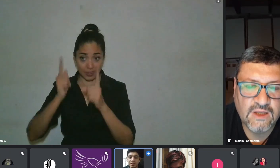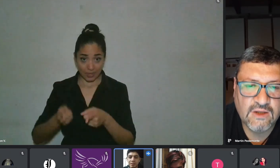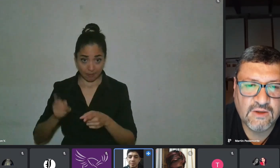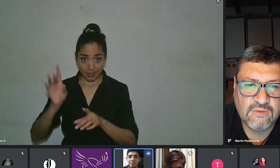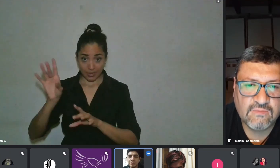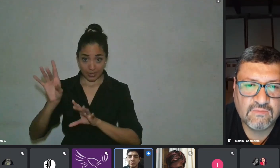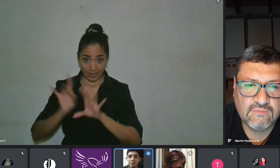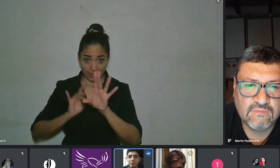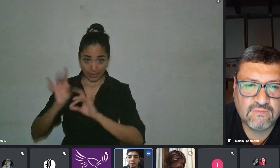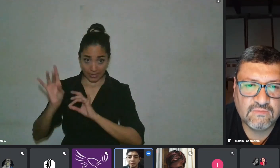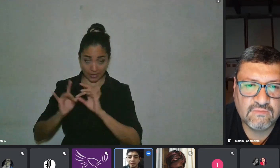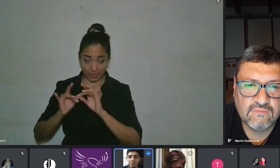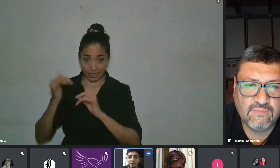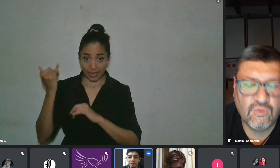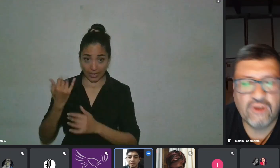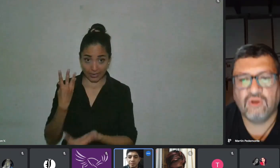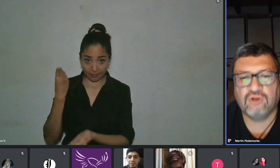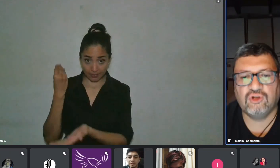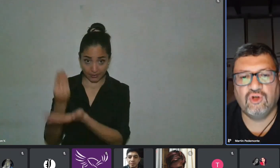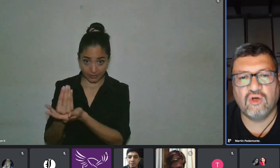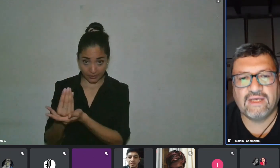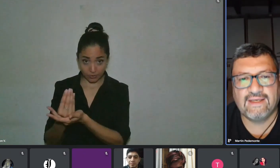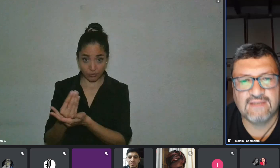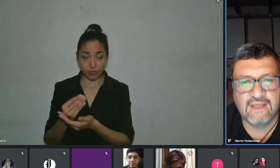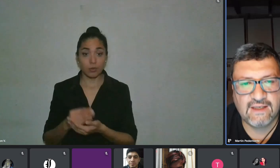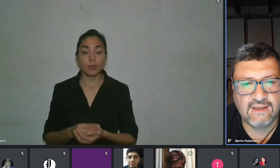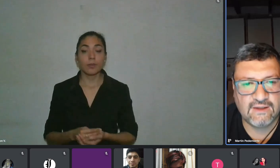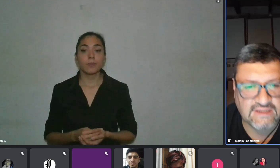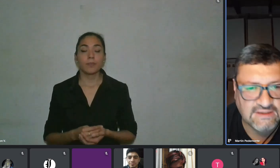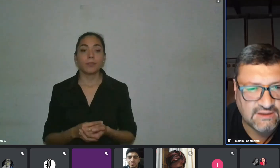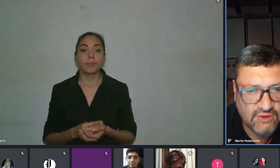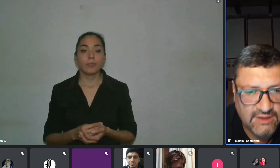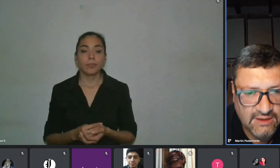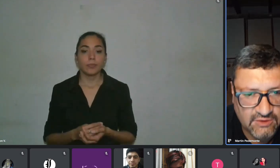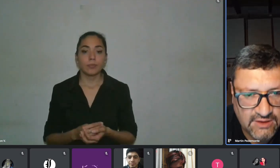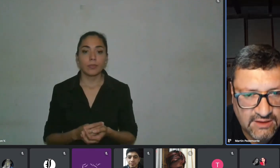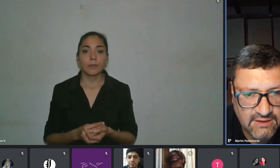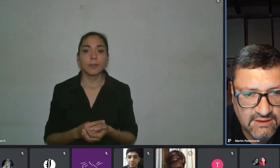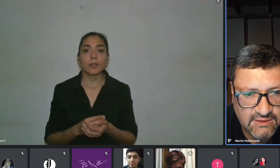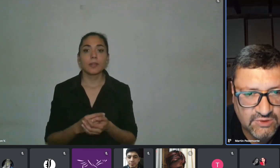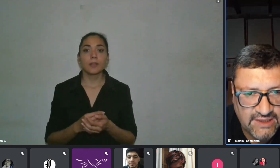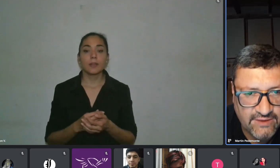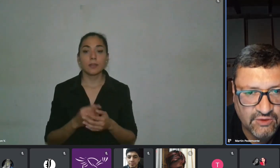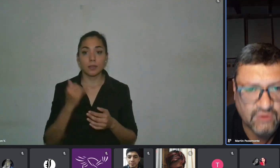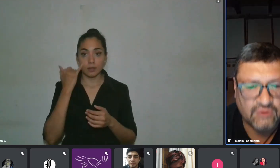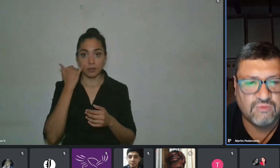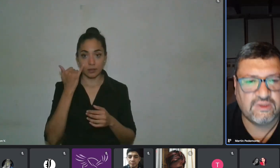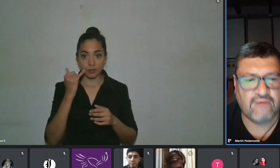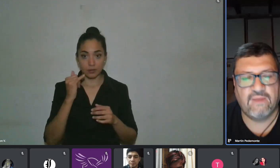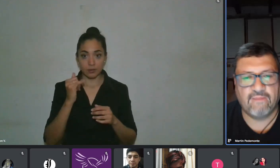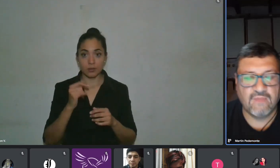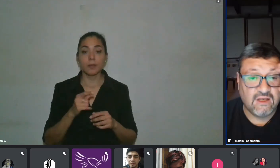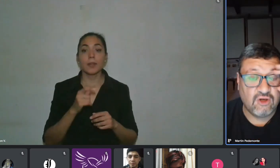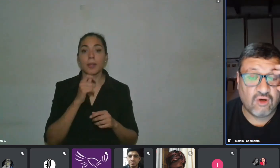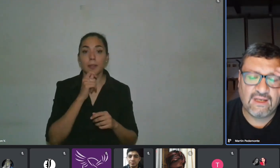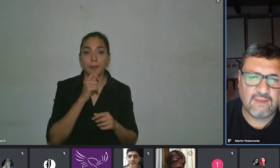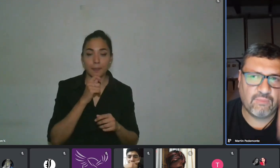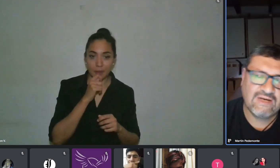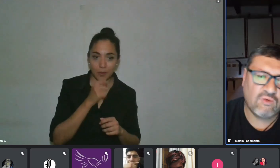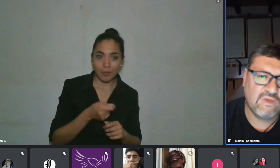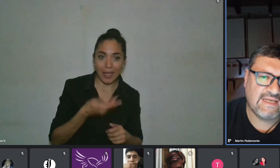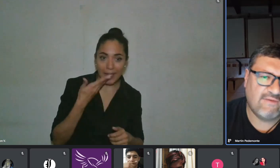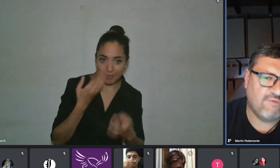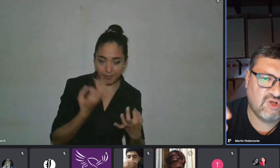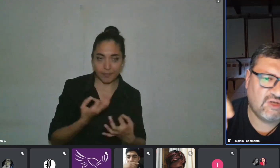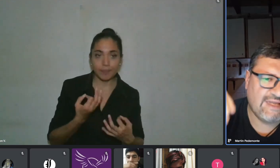de representación. Bueno, todo lo que es no sé si estoy muteado o no. No, no estoy muteado. Bien. No, el